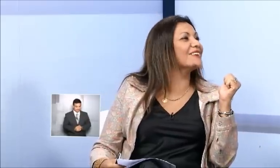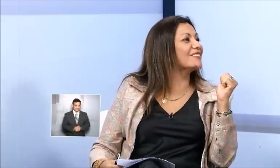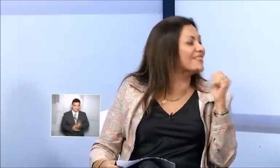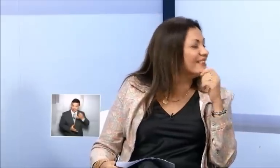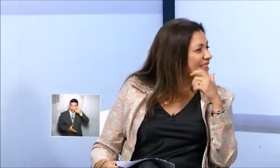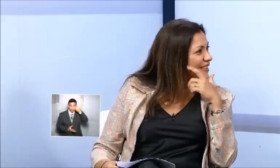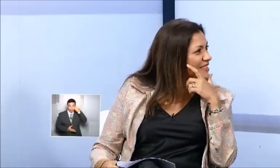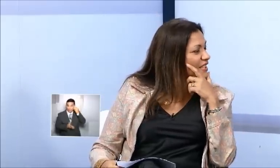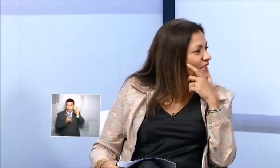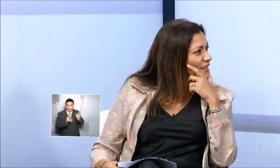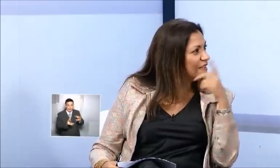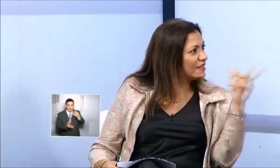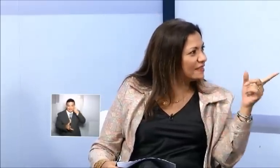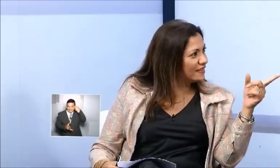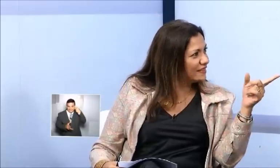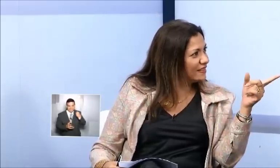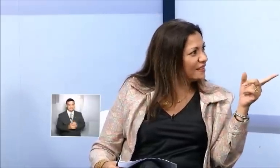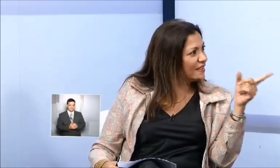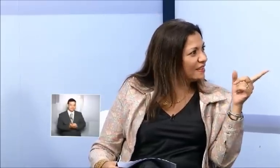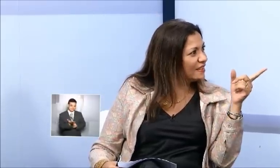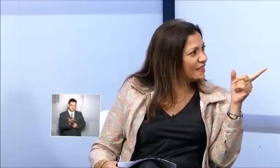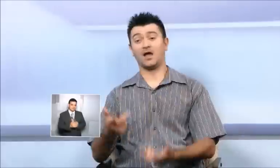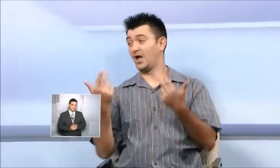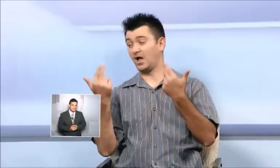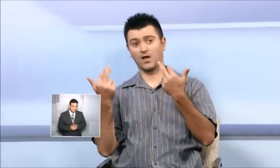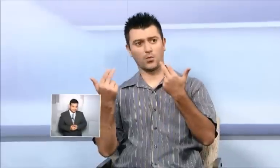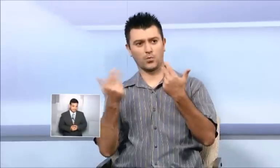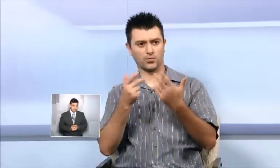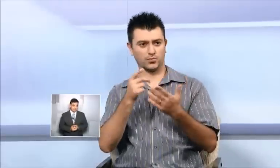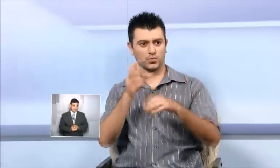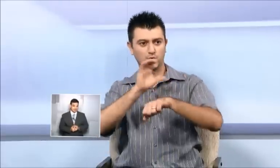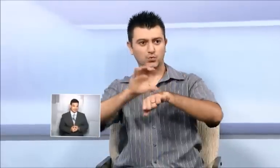Adotei já. Adotou. Diga.